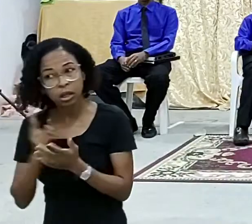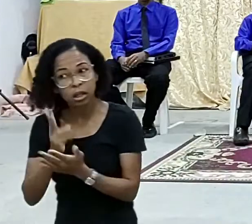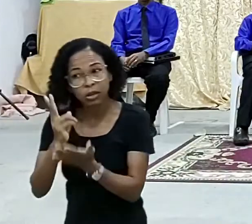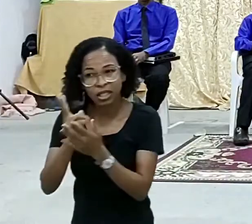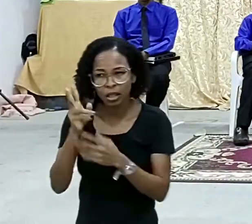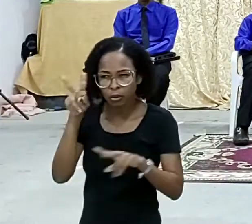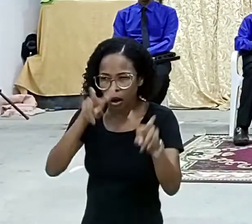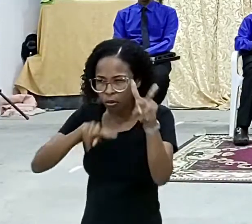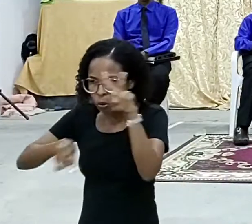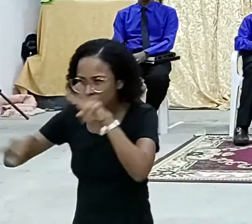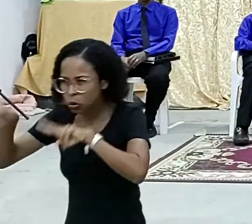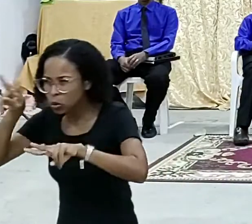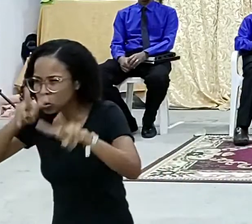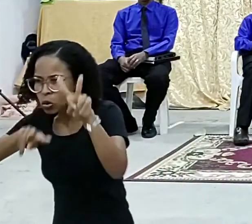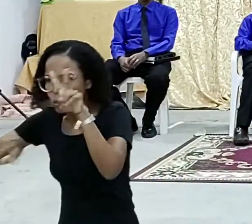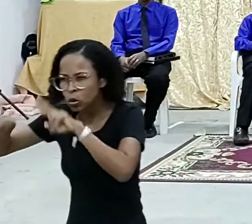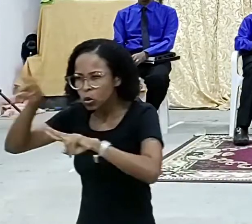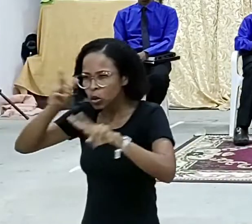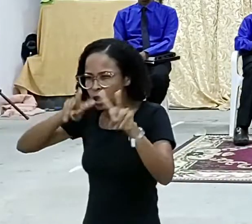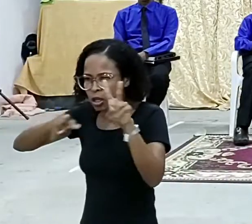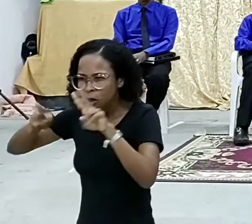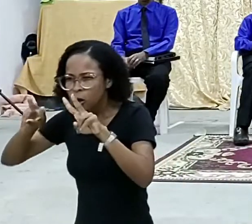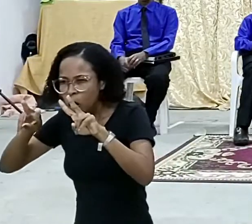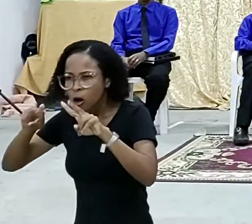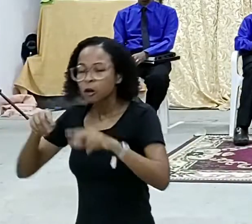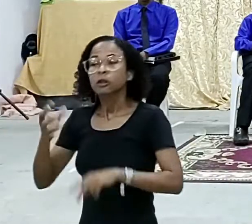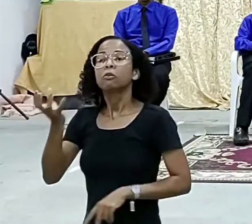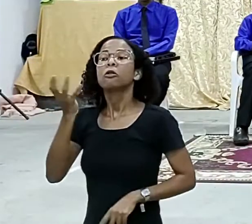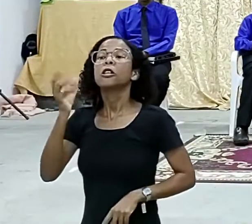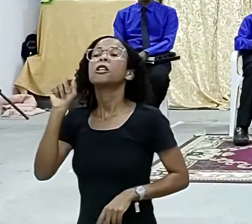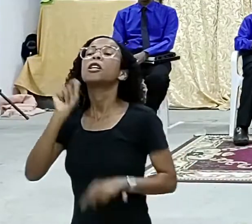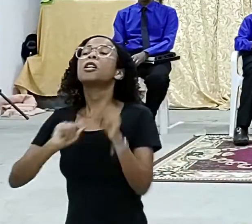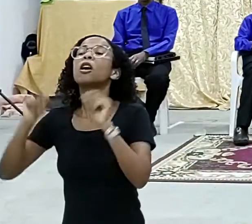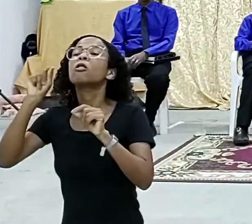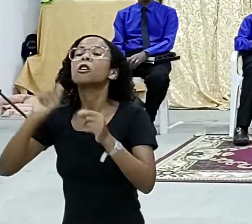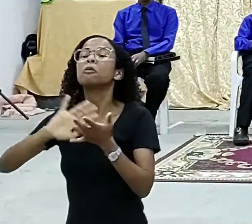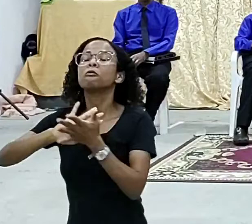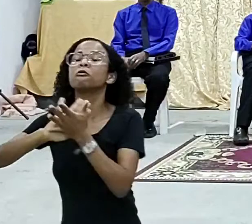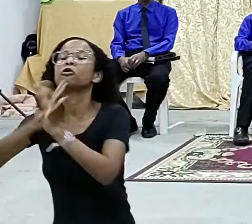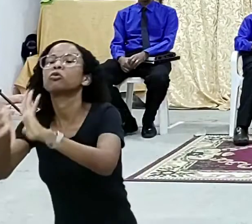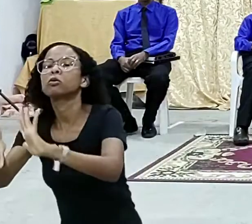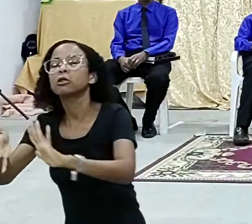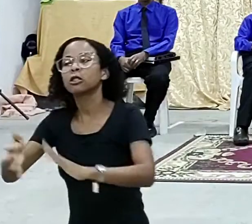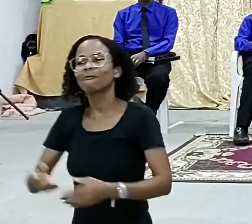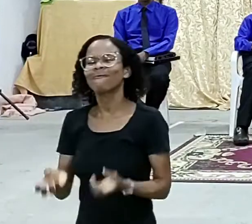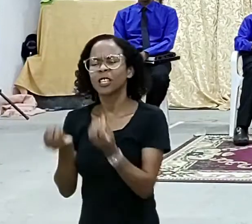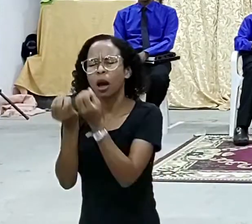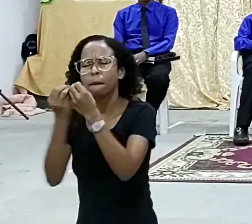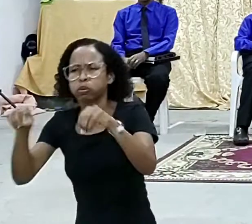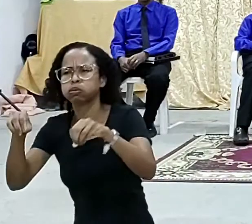venha nos pegar numa quebrada e venha assim nos destruir,